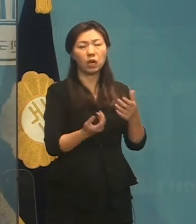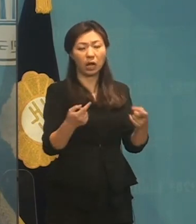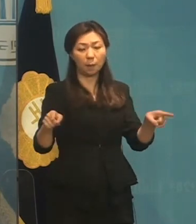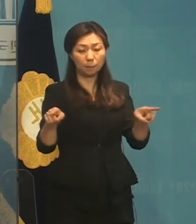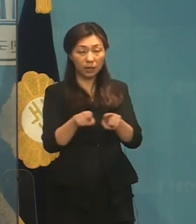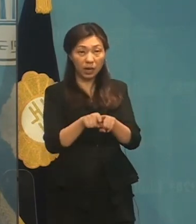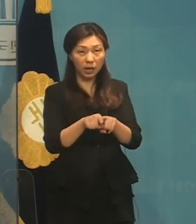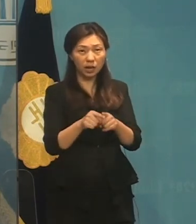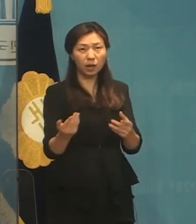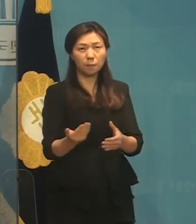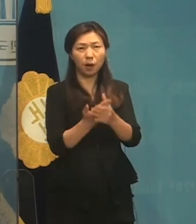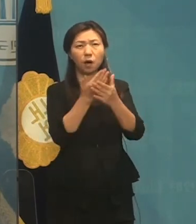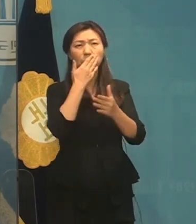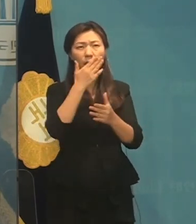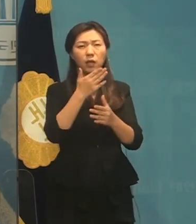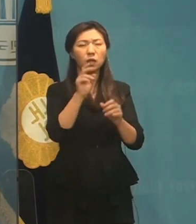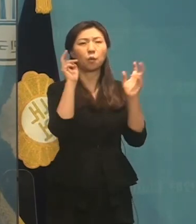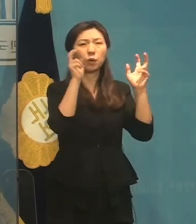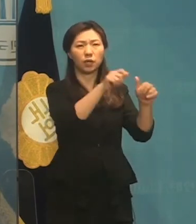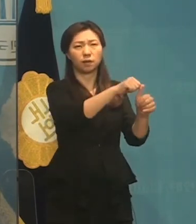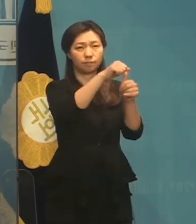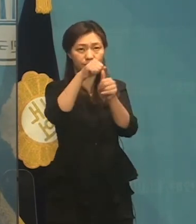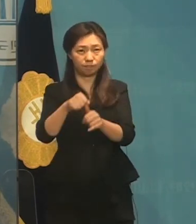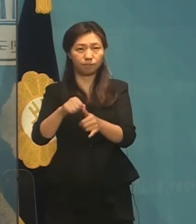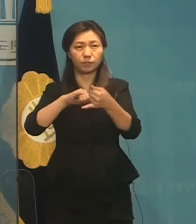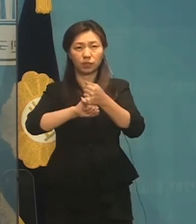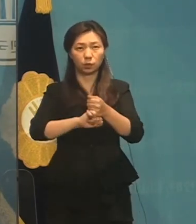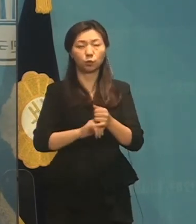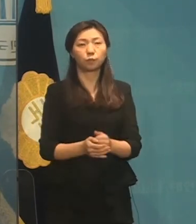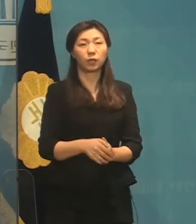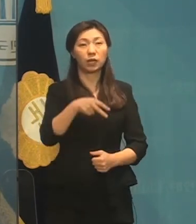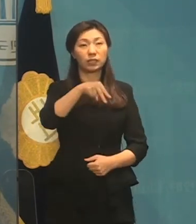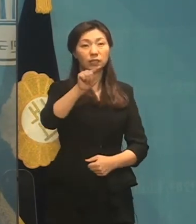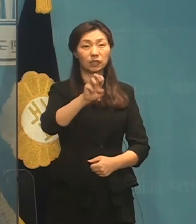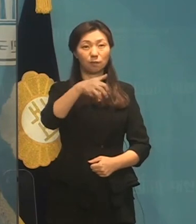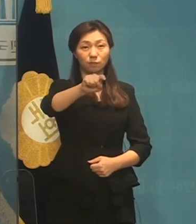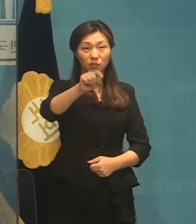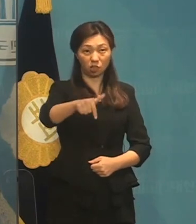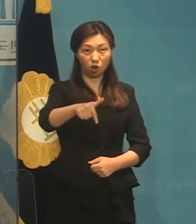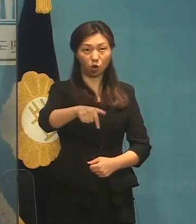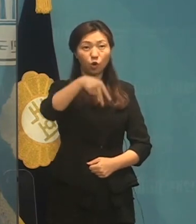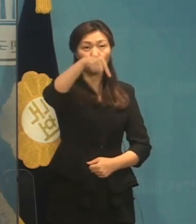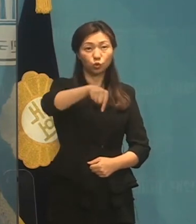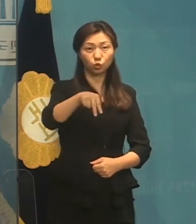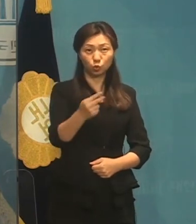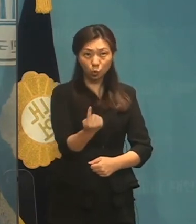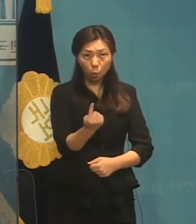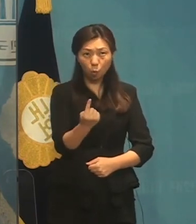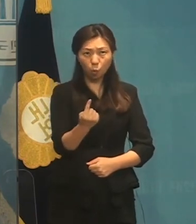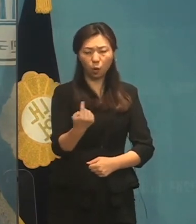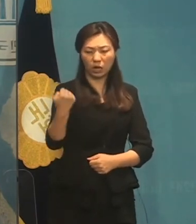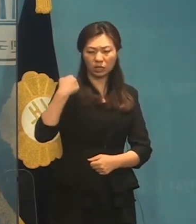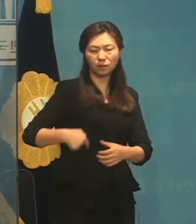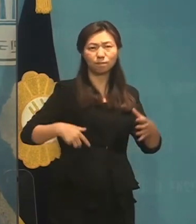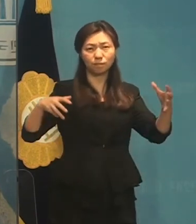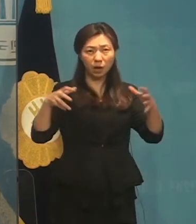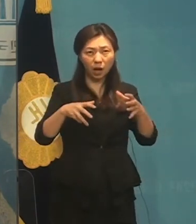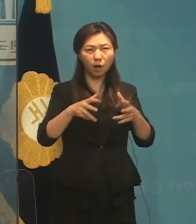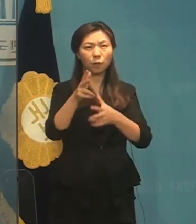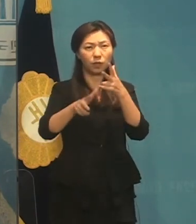성장을 이끌 앵커 기업을 유치하겠습니다. 3층 수소 융복합 클러스터도 조기 조성하도록